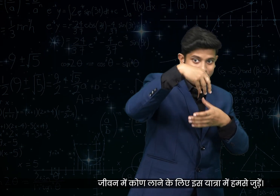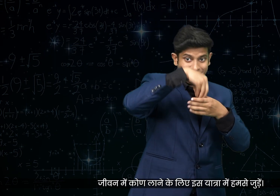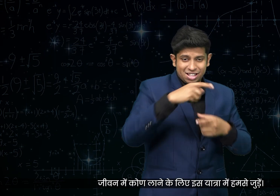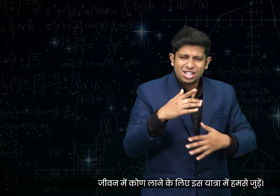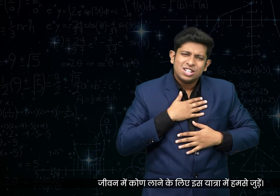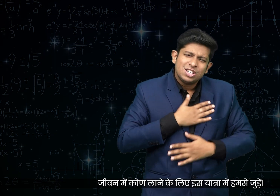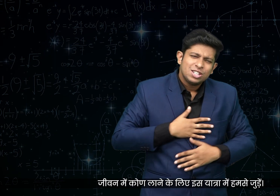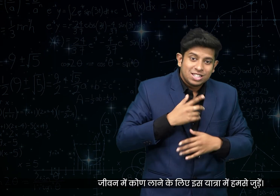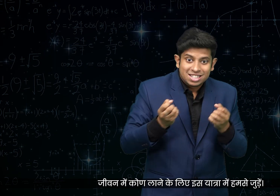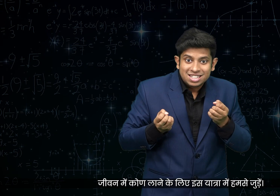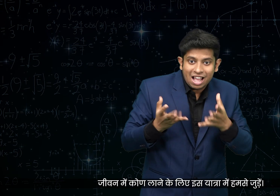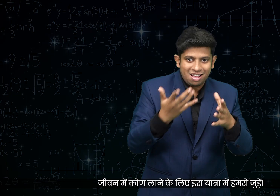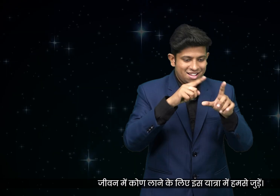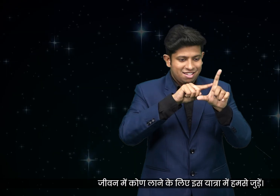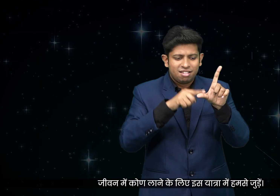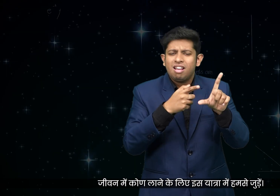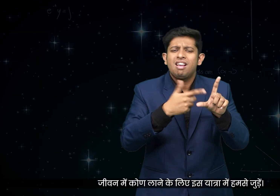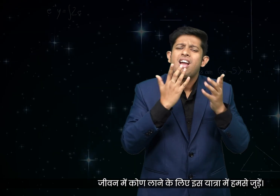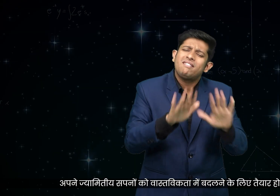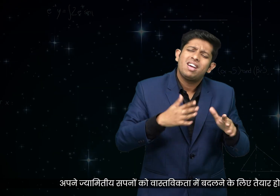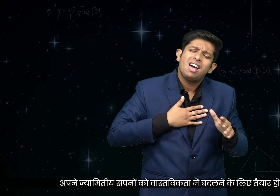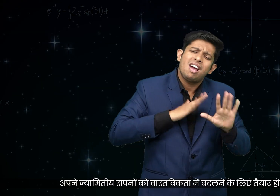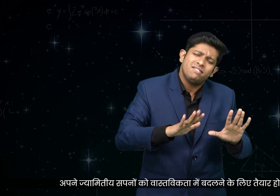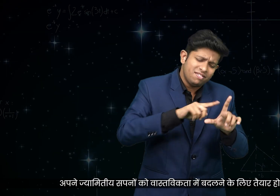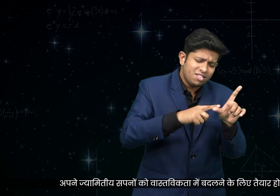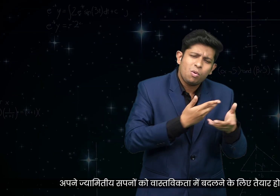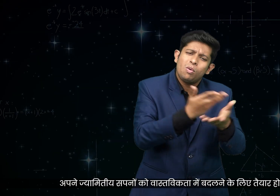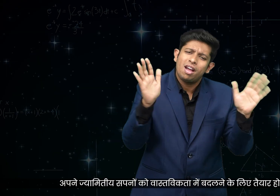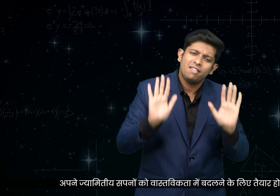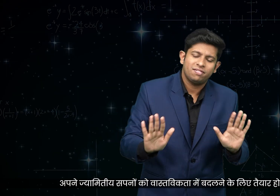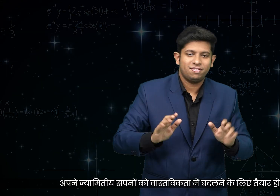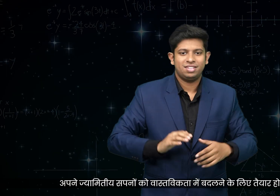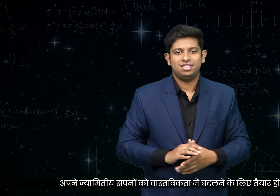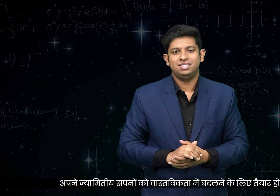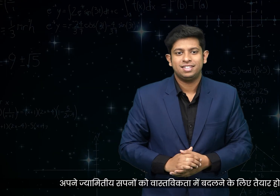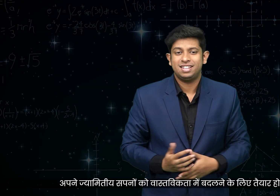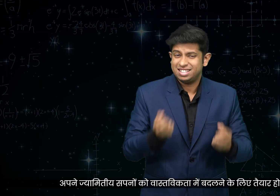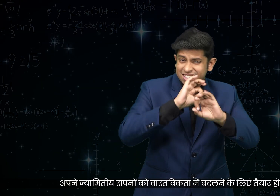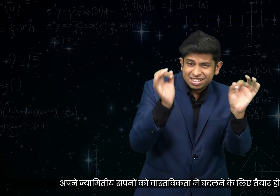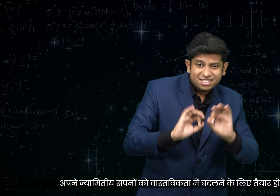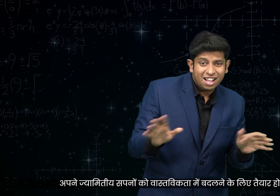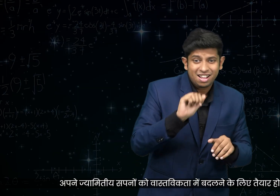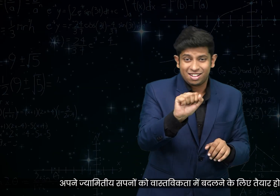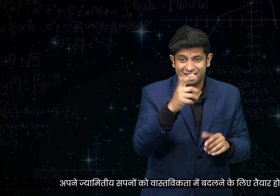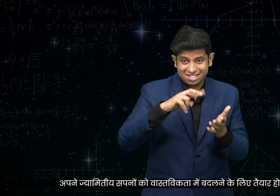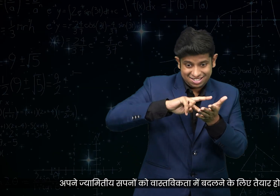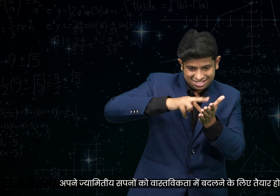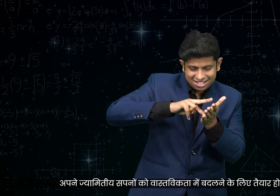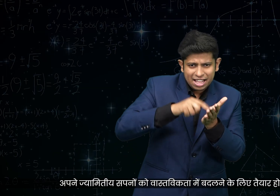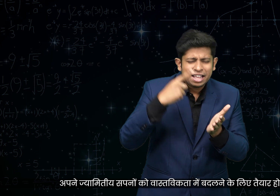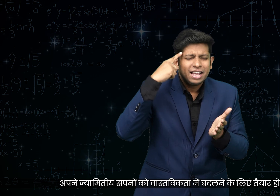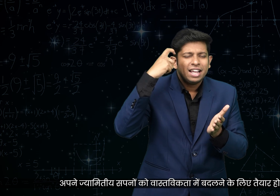कोण लाने के लिए इस यात्रा में हमसे जुड़े। आपने ज्यामितीय सपनों को वास्तविकता